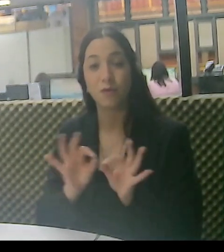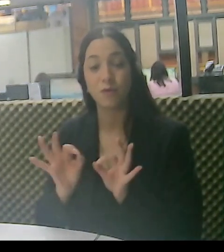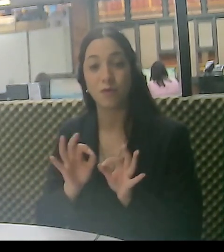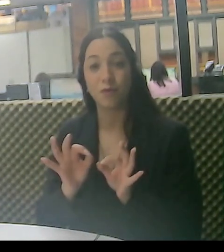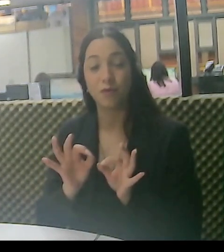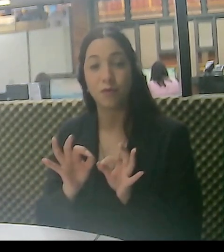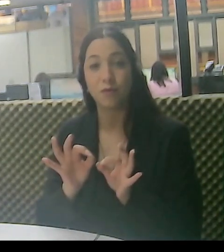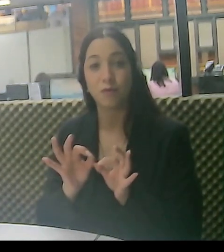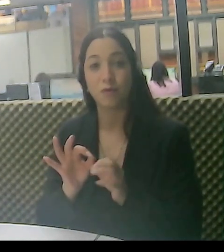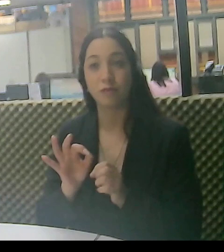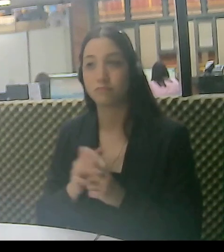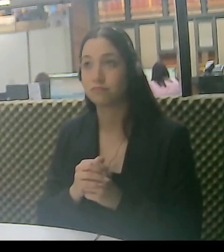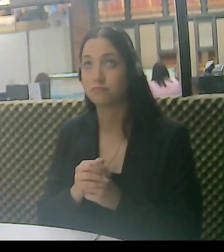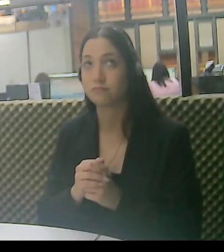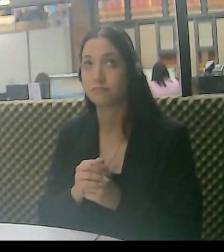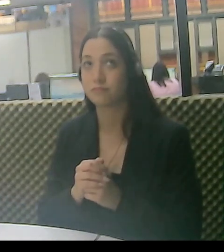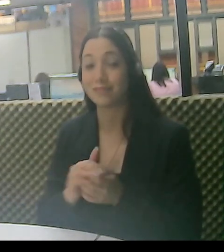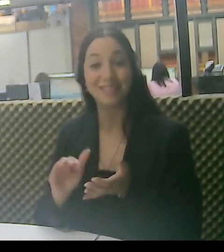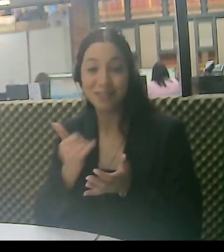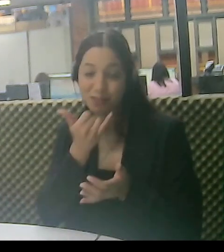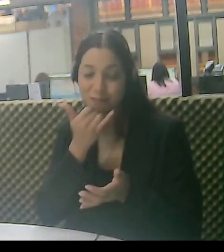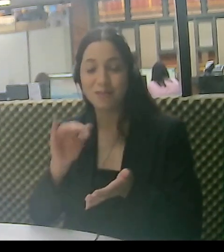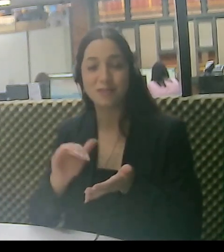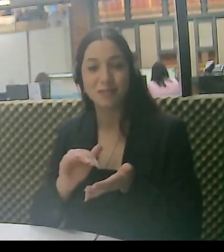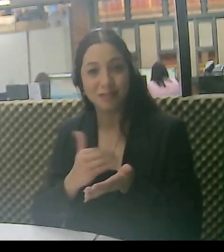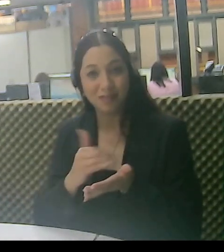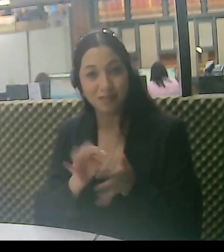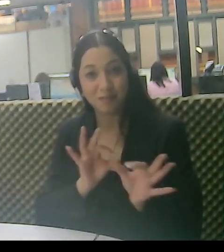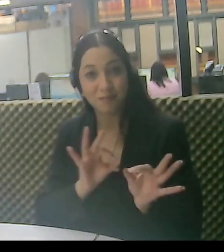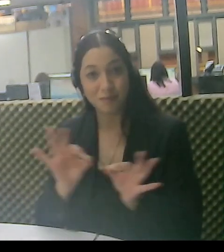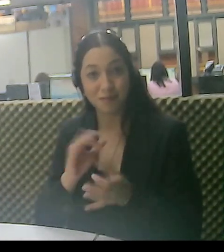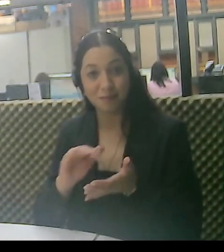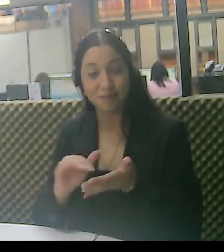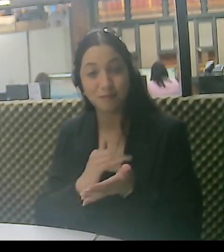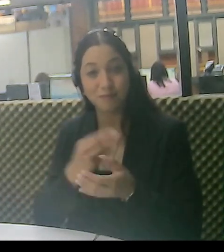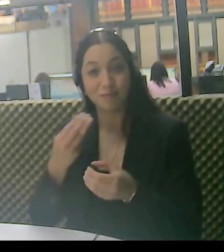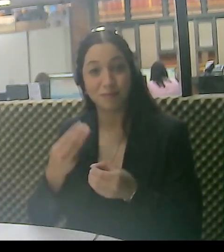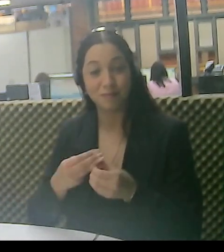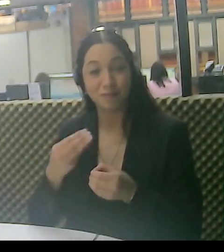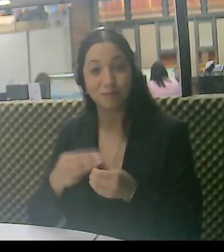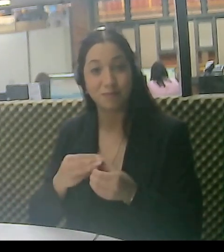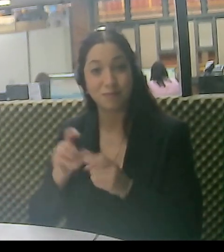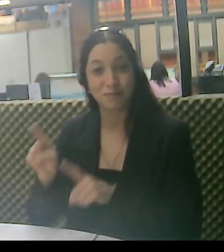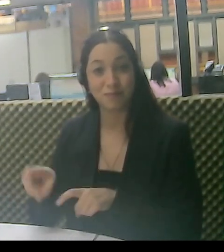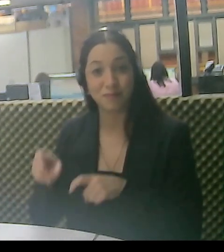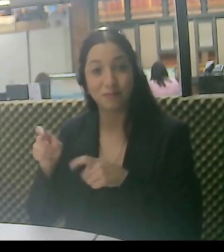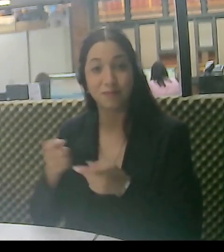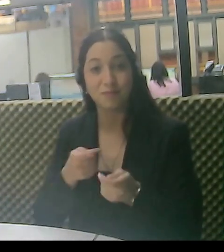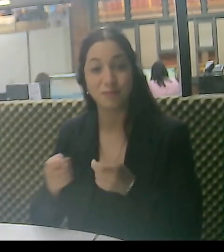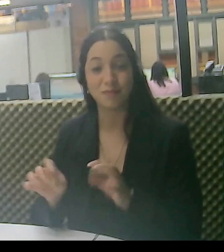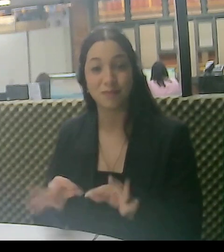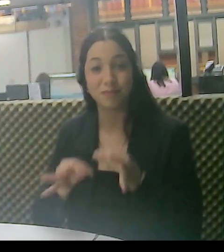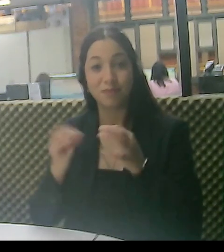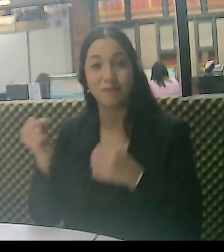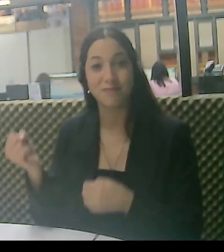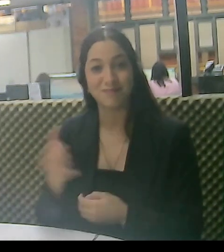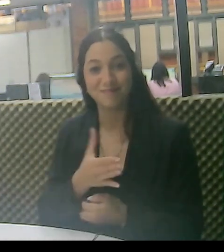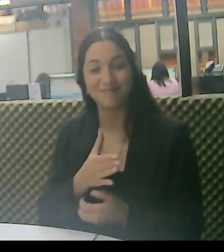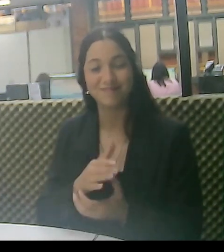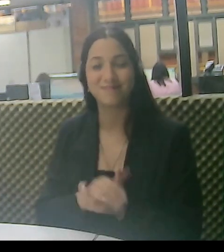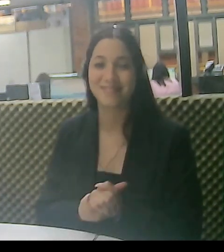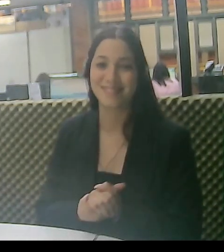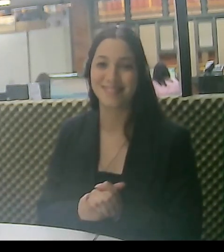Agronegócio e Abastecimento. Aliás, desculpe. Com organização da Secretaria Municipal de Agronegócio, Economia e